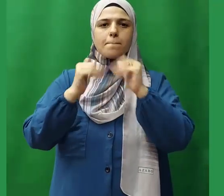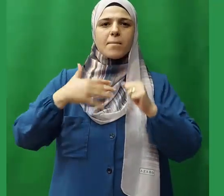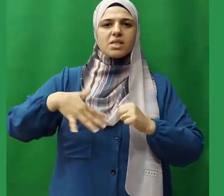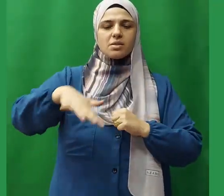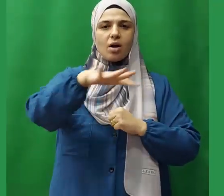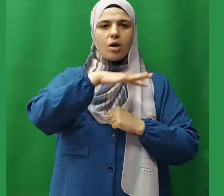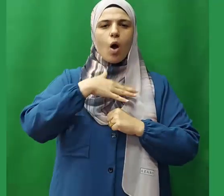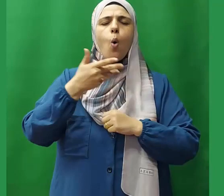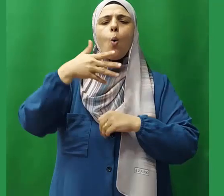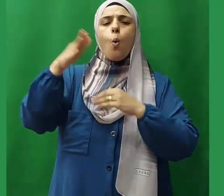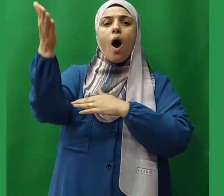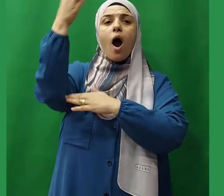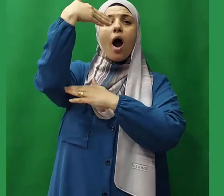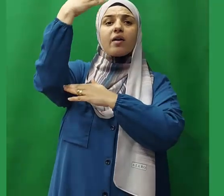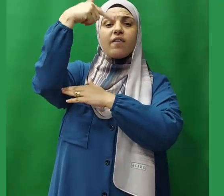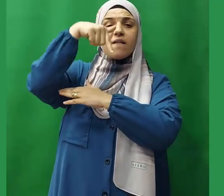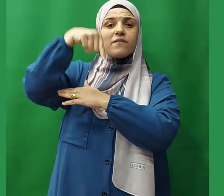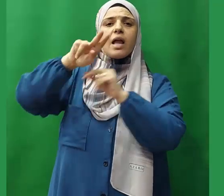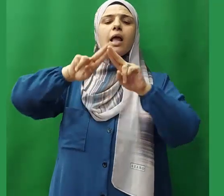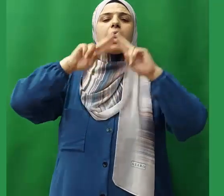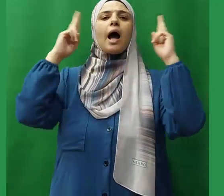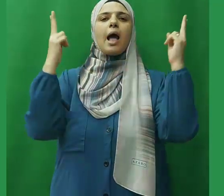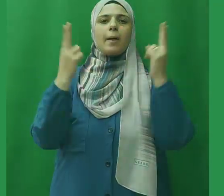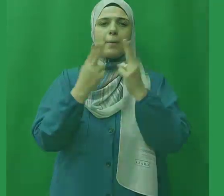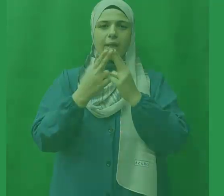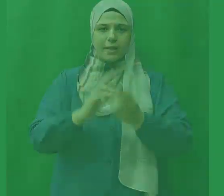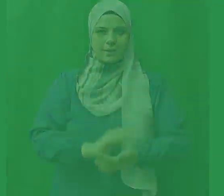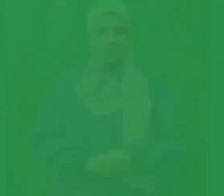مصرنا وارفع رايتها في العالمين